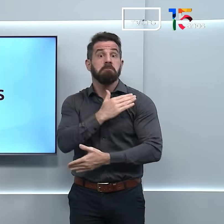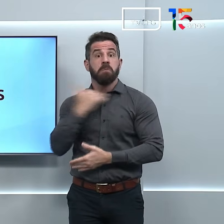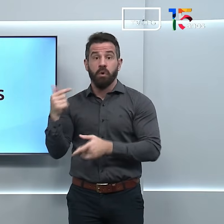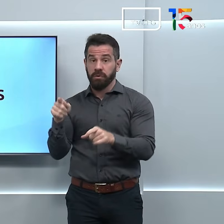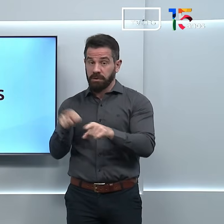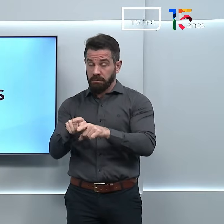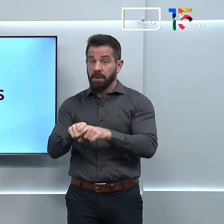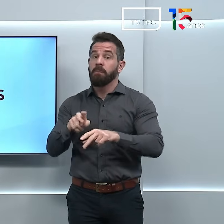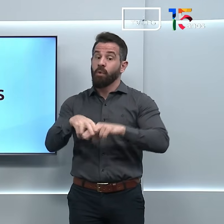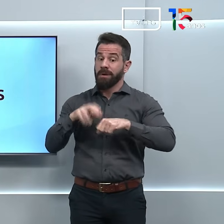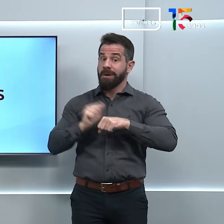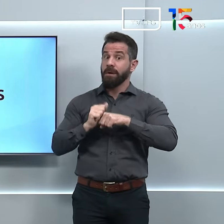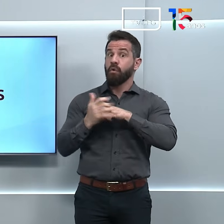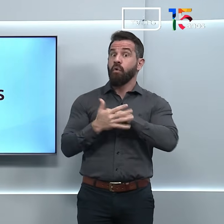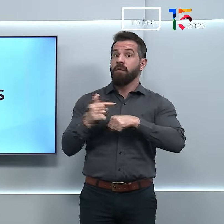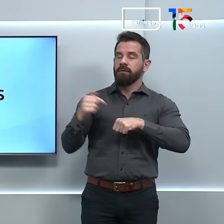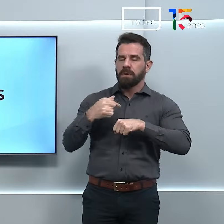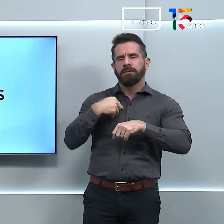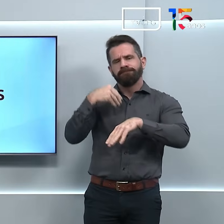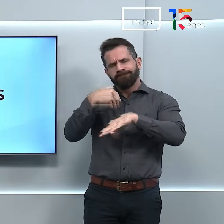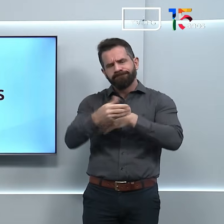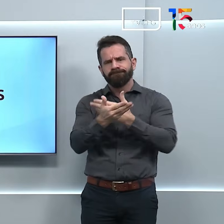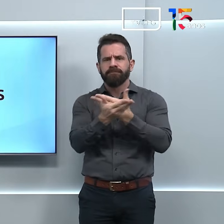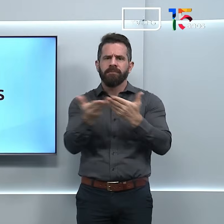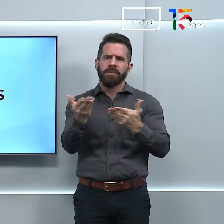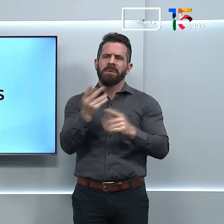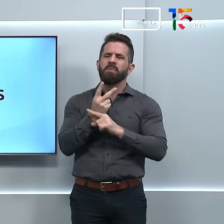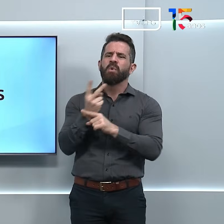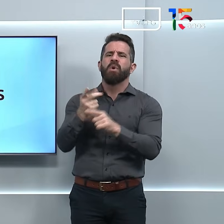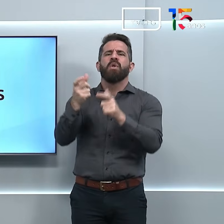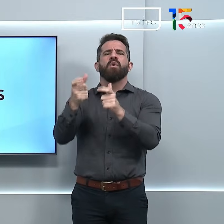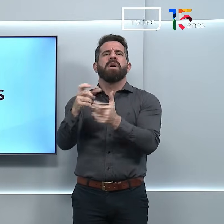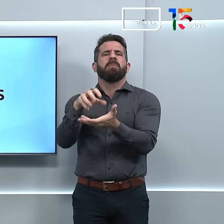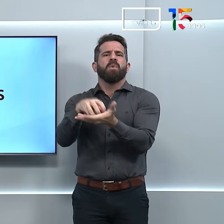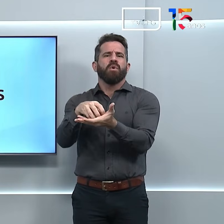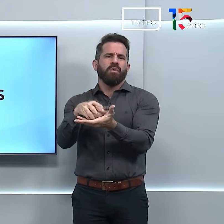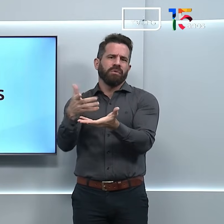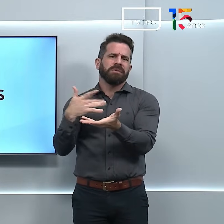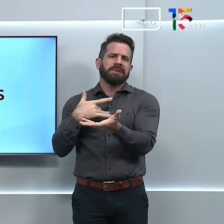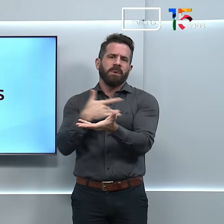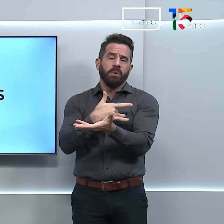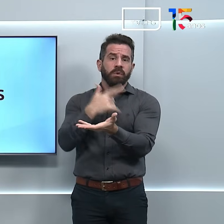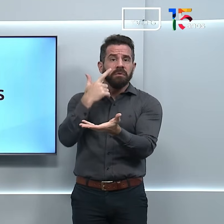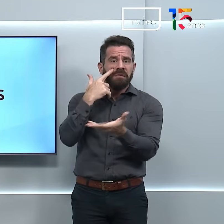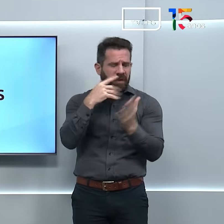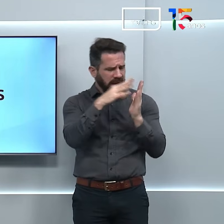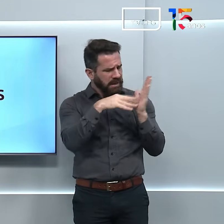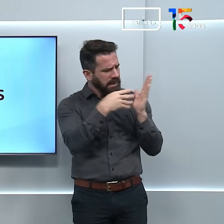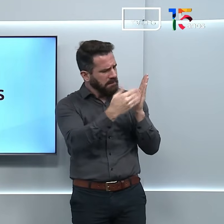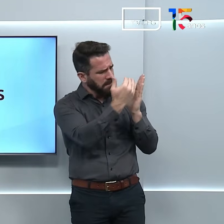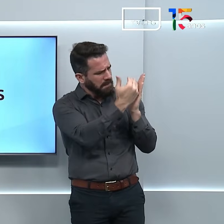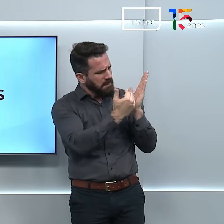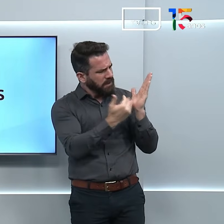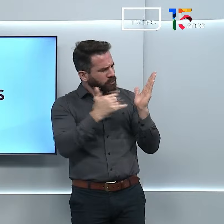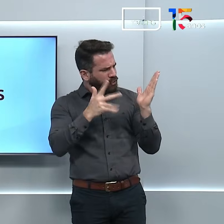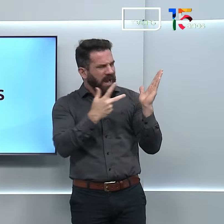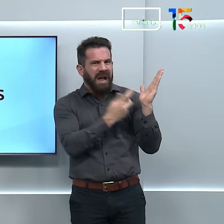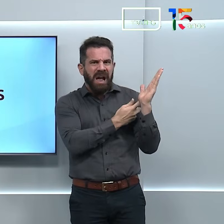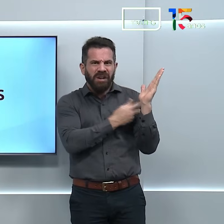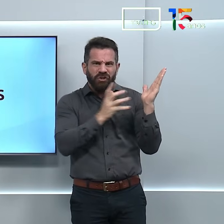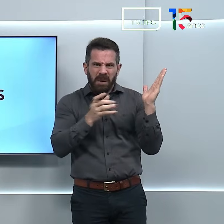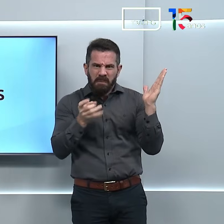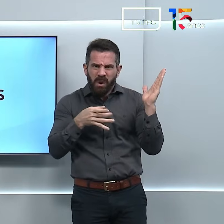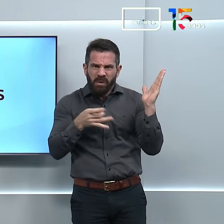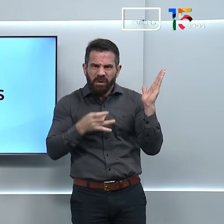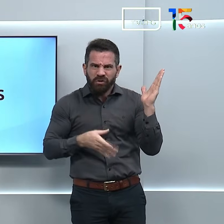da Covid-19. Por isso, fica o alerta. Procure um posto de saúde, olhe a sua carteirinha de vacinação, veja se você já tomou todas as doses